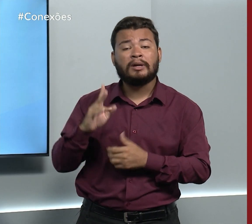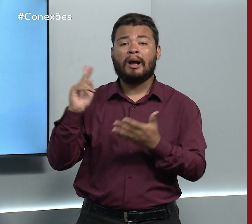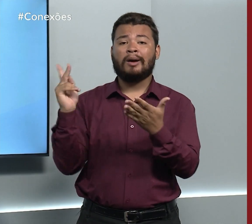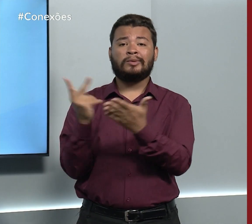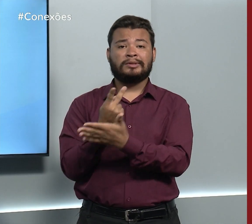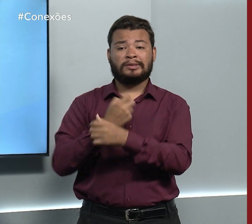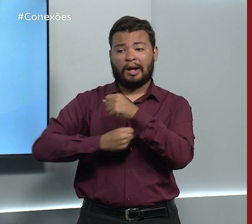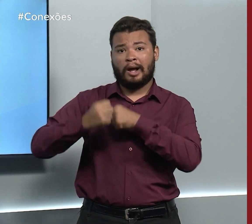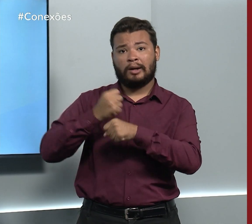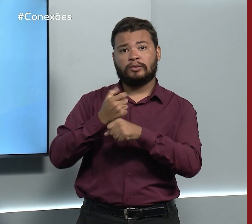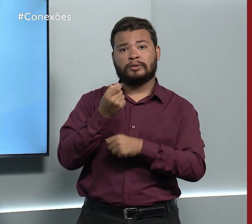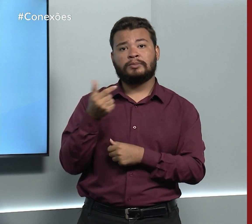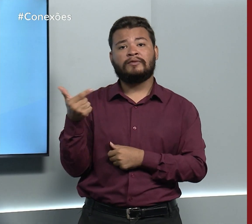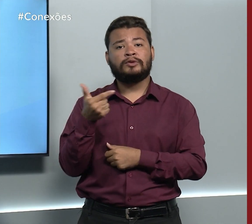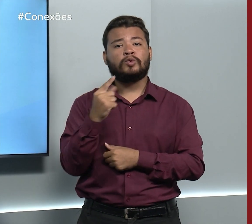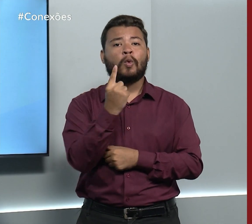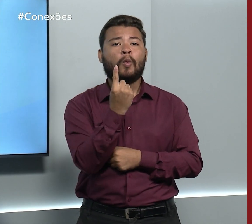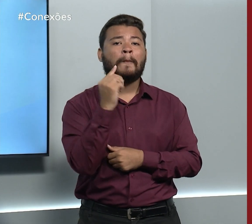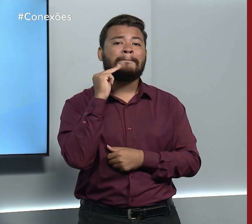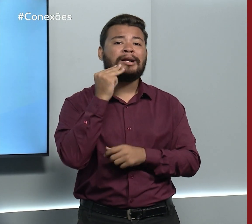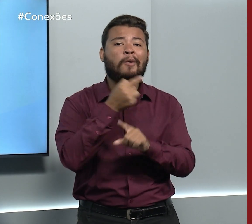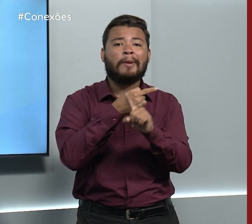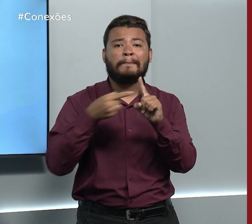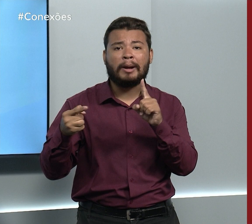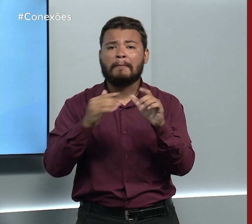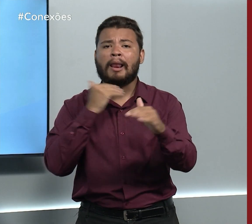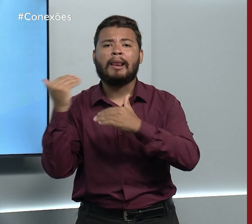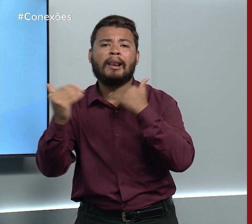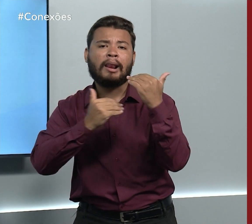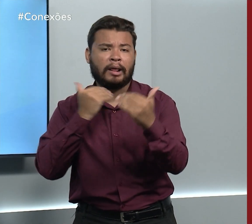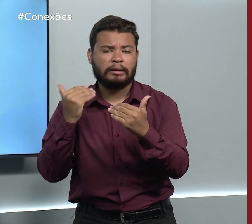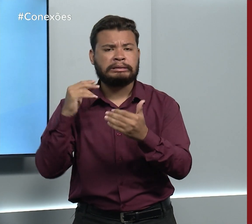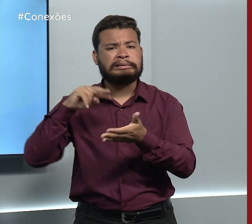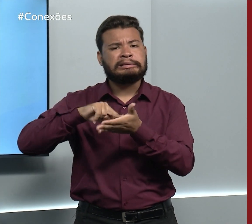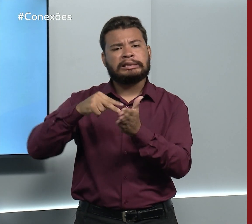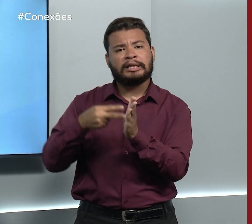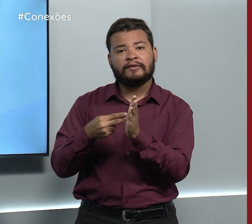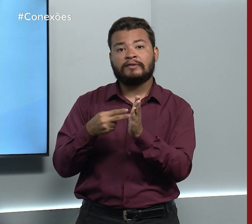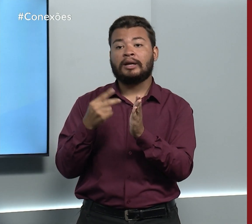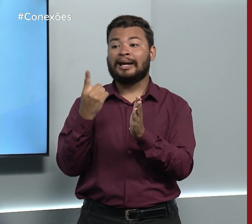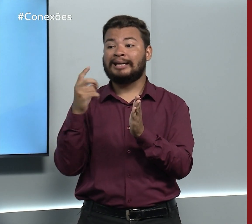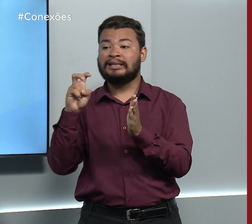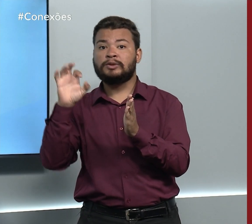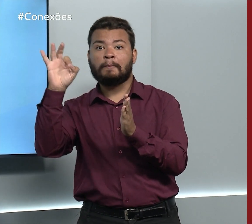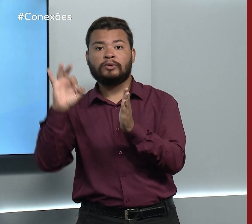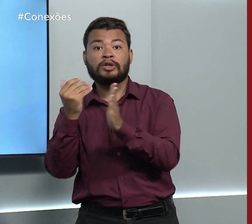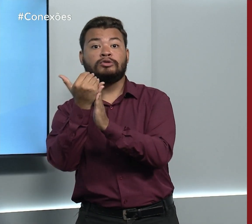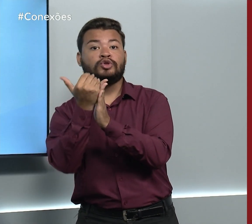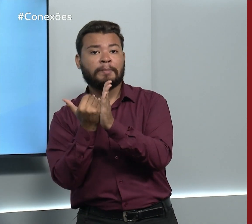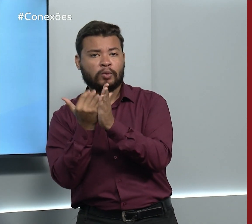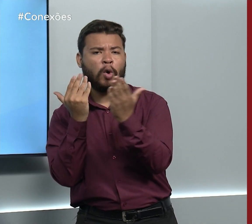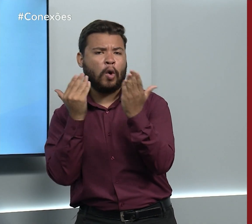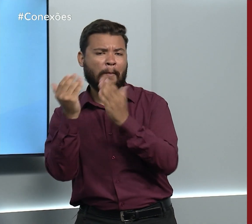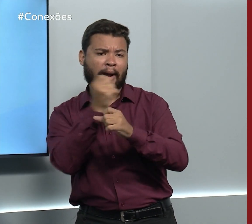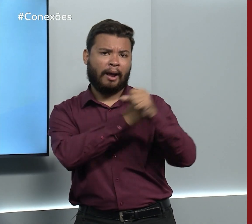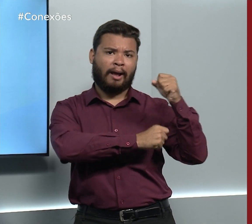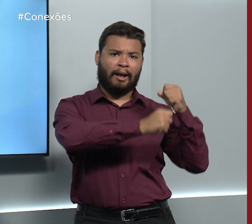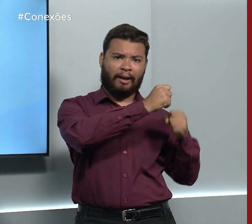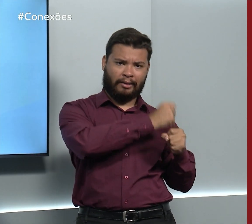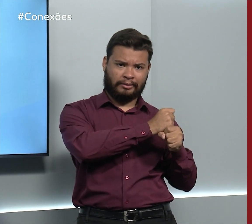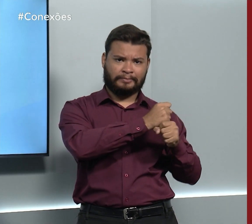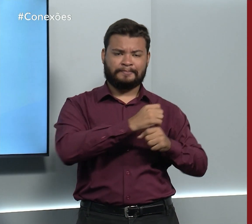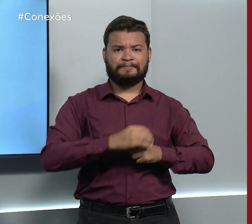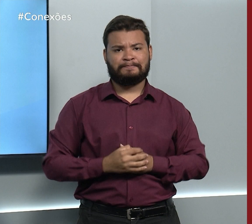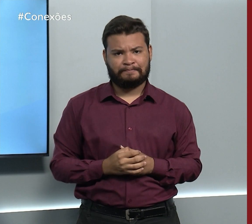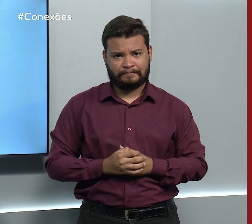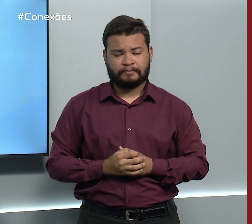em 2022, uma queda de 15% em relação ao ano anterior. A queda